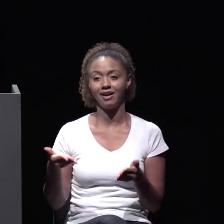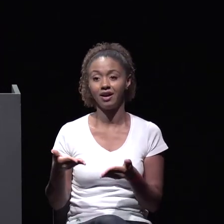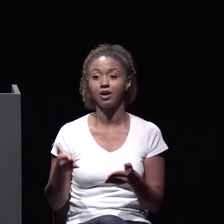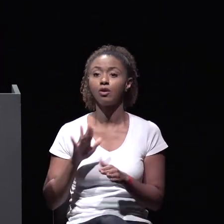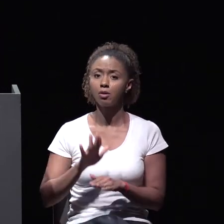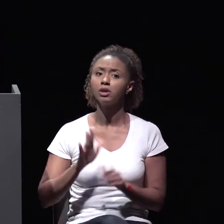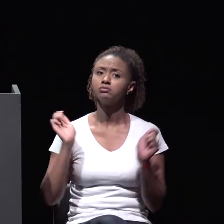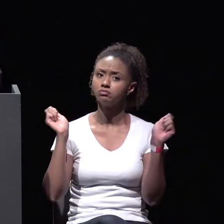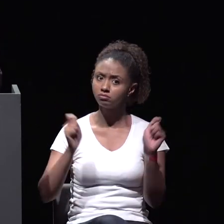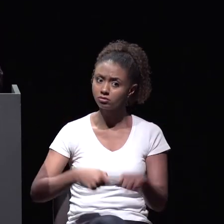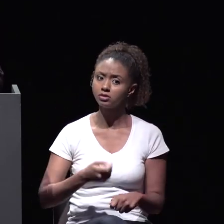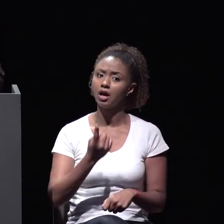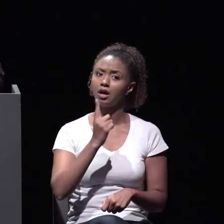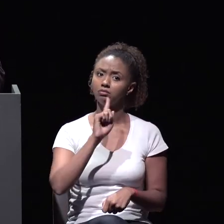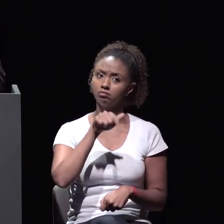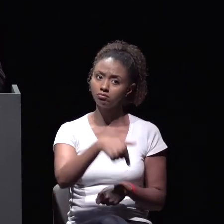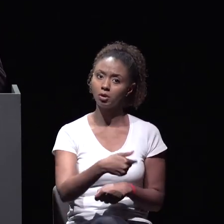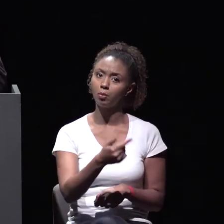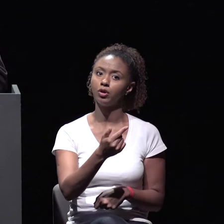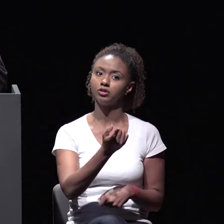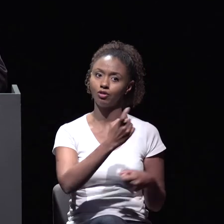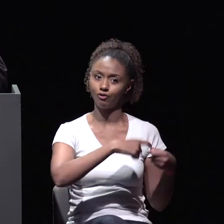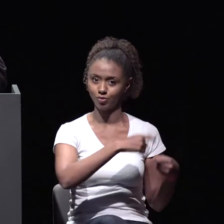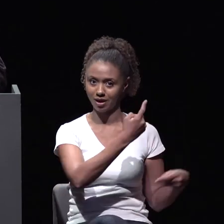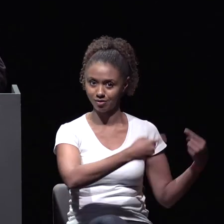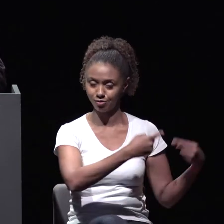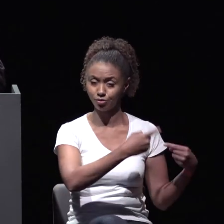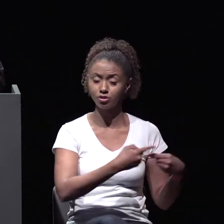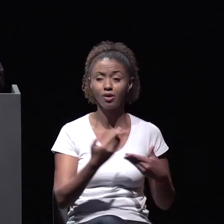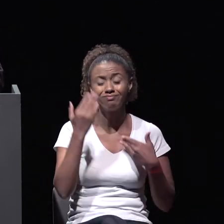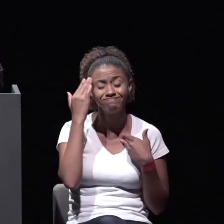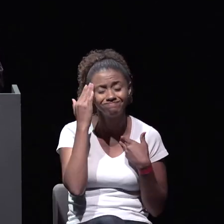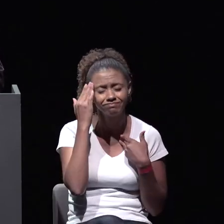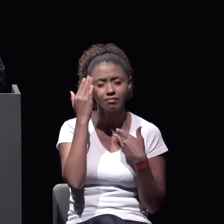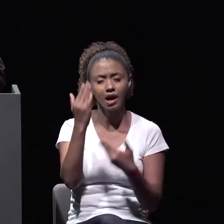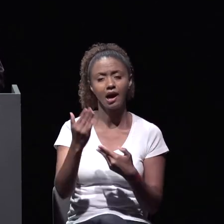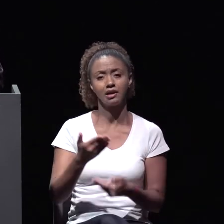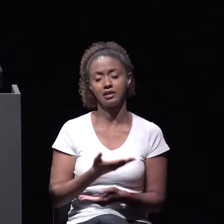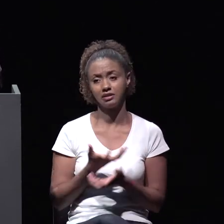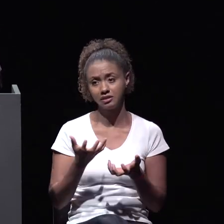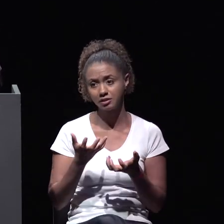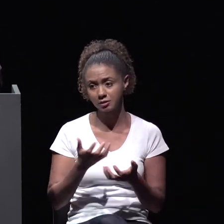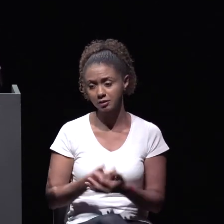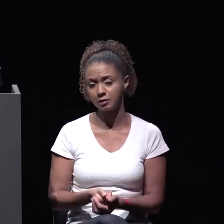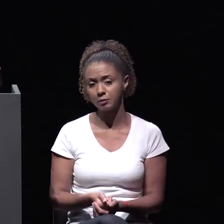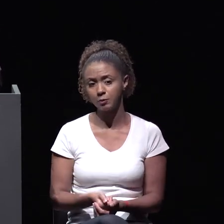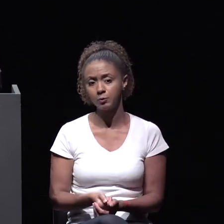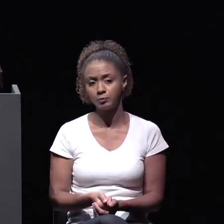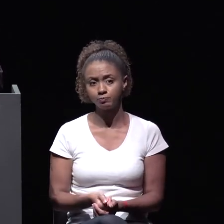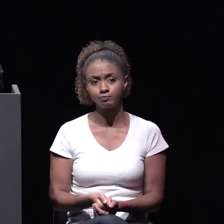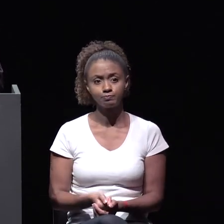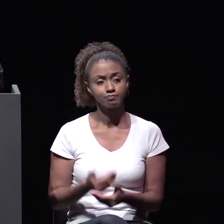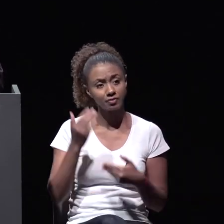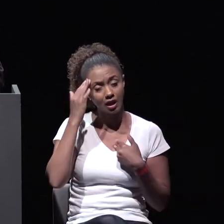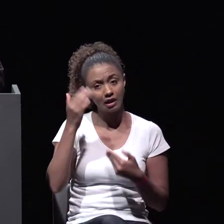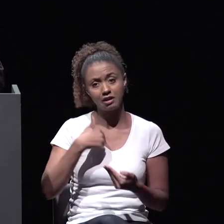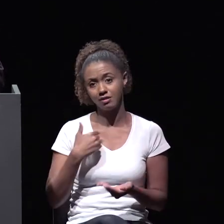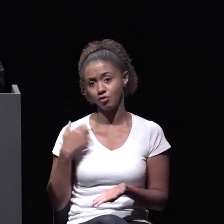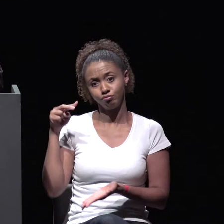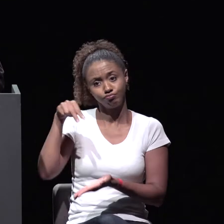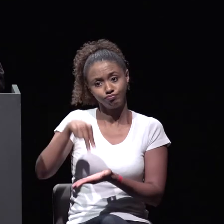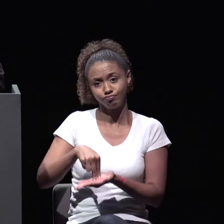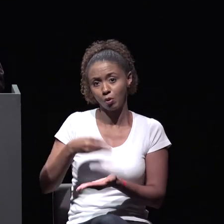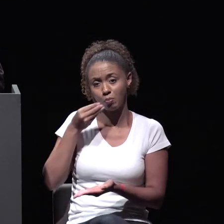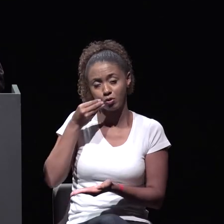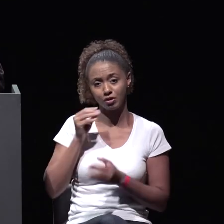as questões mais candentes na hora da discussão queria agradecer imensamente imensamente a participação neste evento o